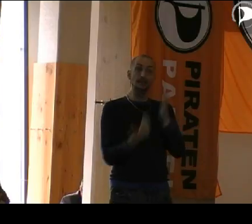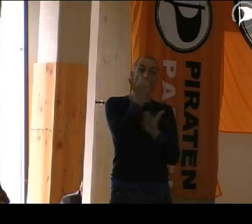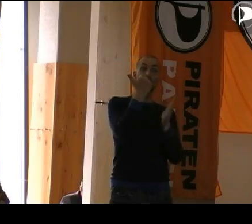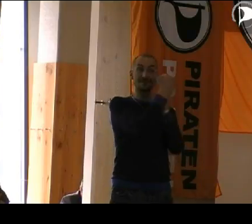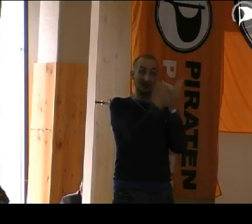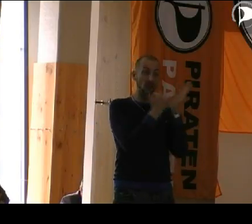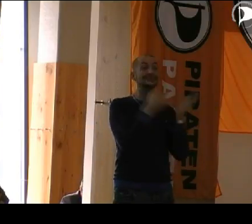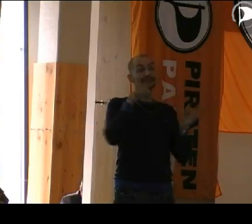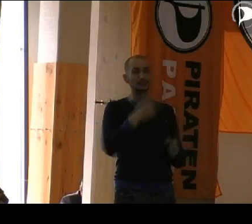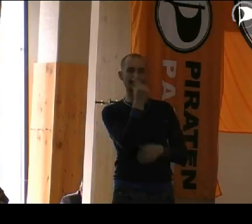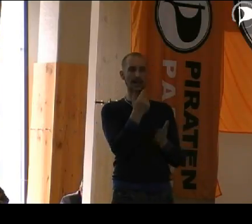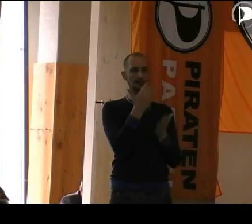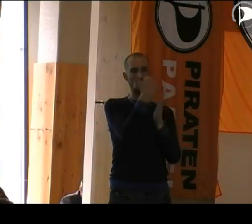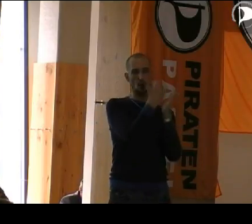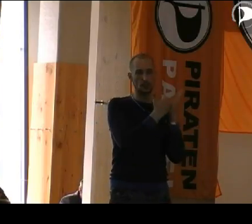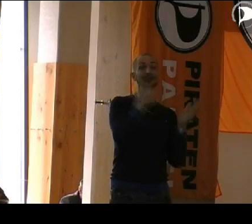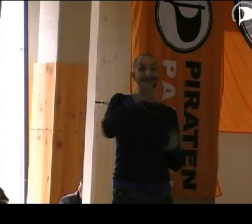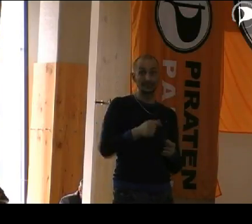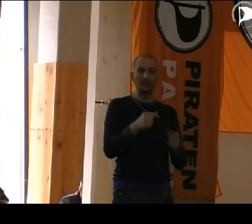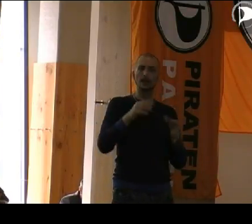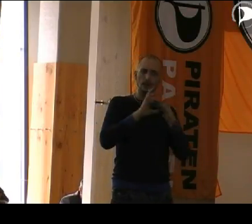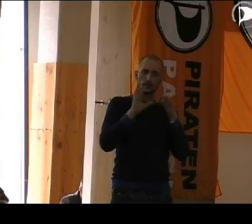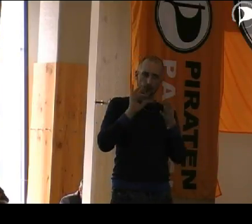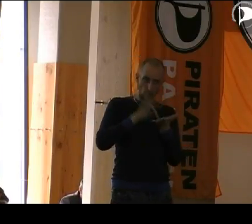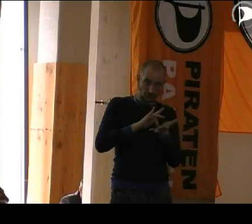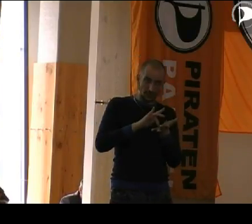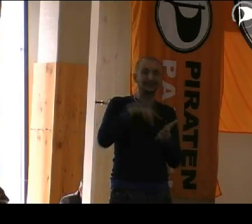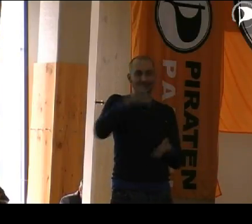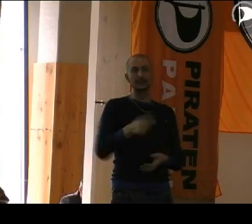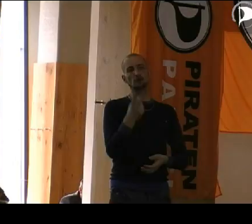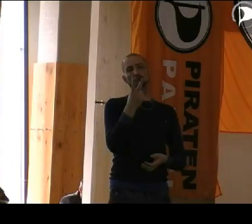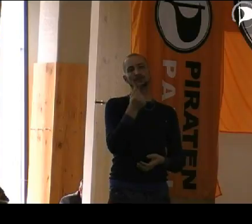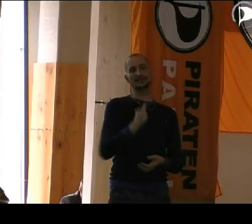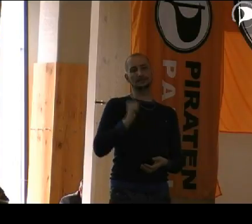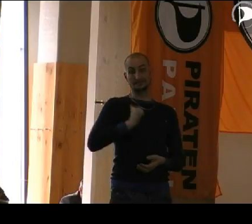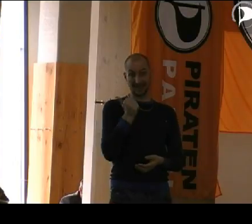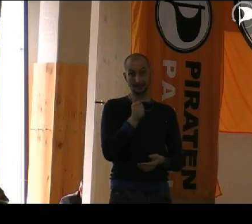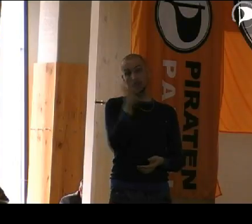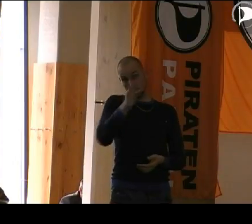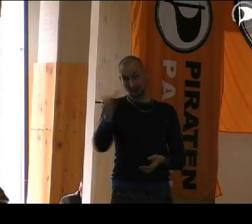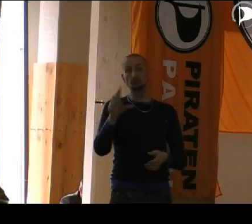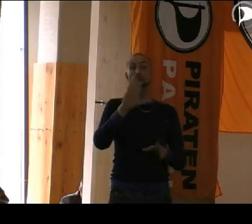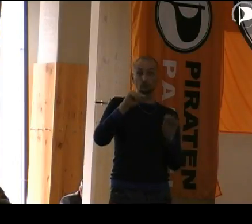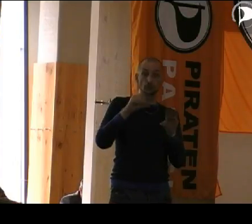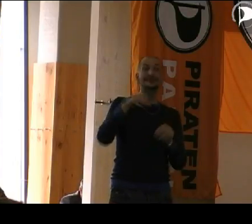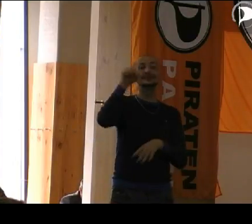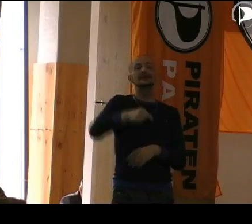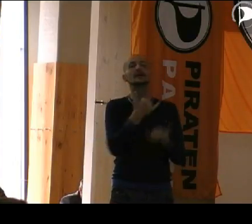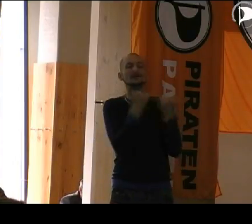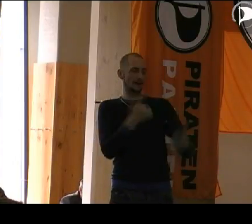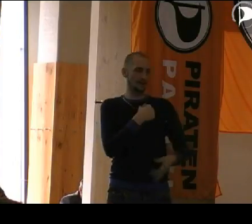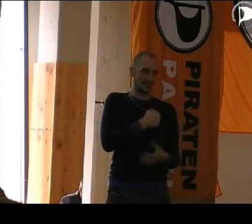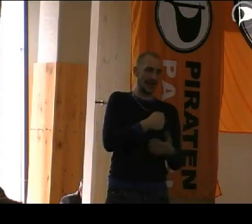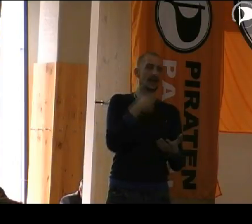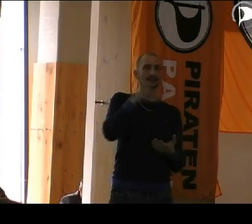sollten habe ich den sarg gestellt weil zeigen das was mir am meisten zu tun sie sollten wissen wie die parteienfinanzierung sich darauf sich